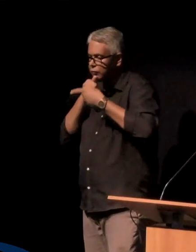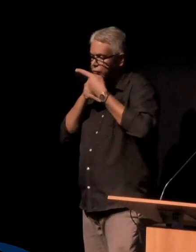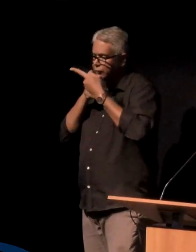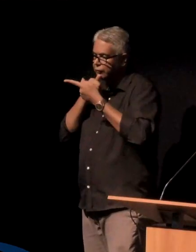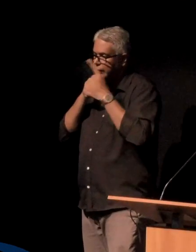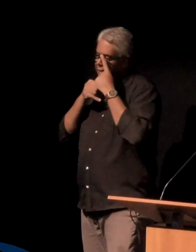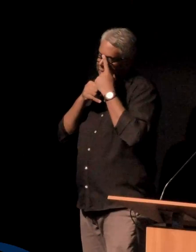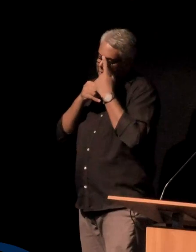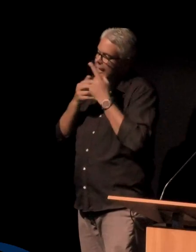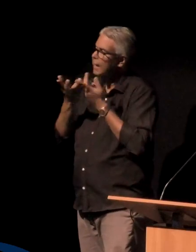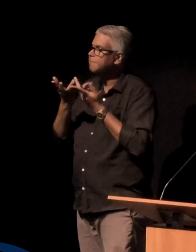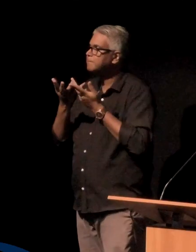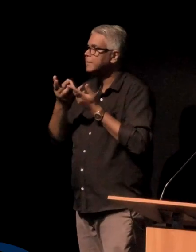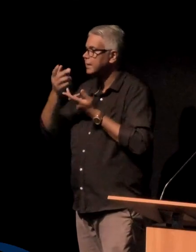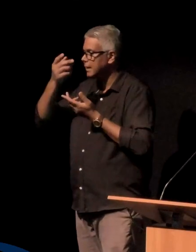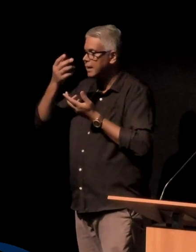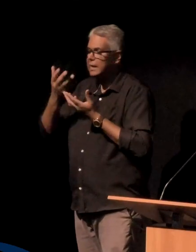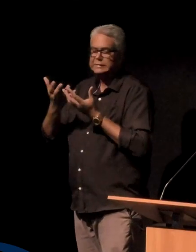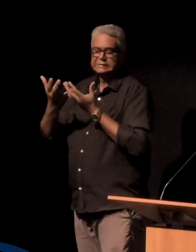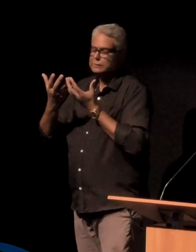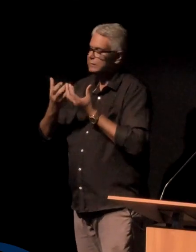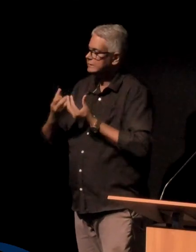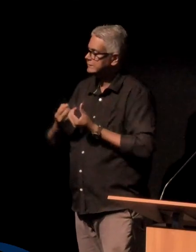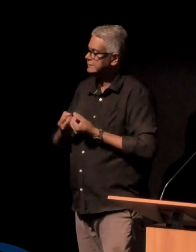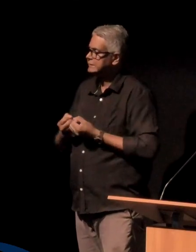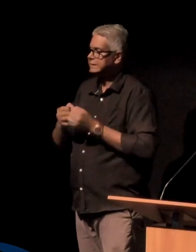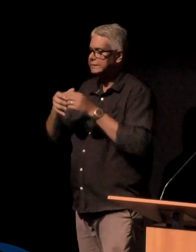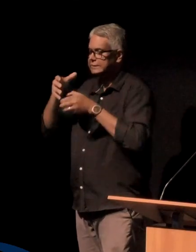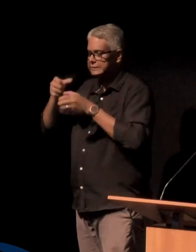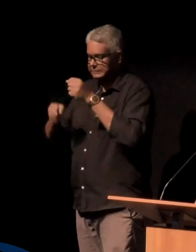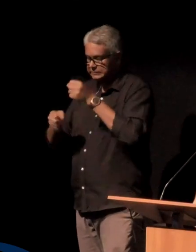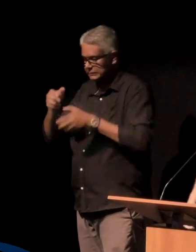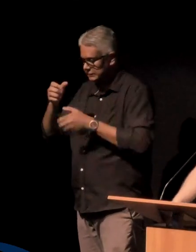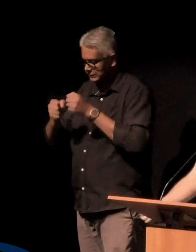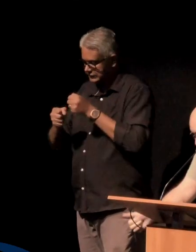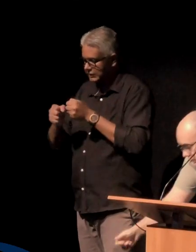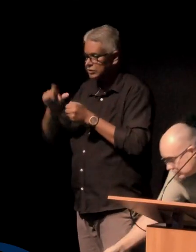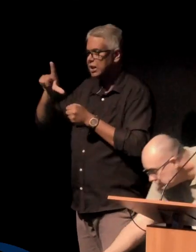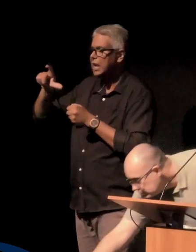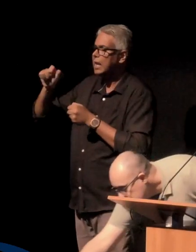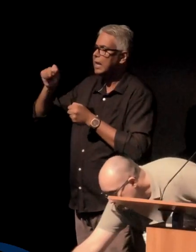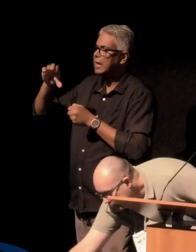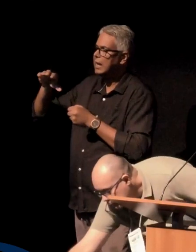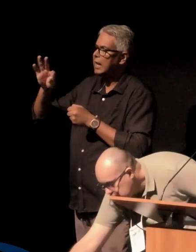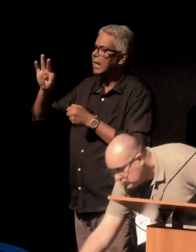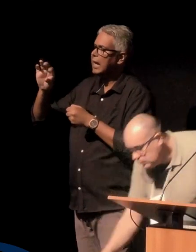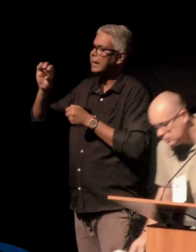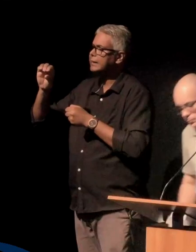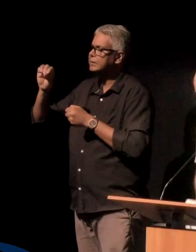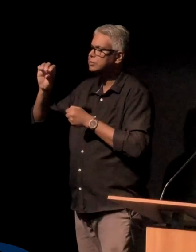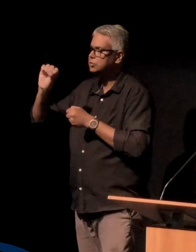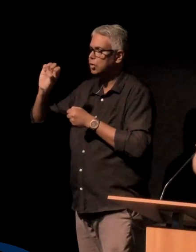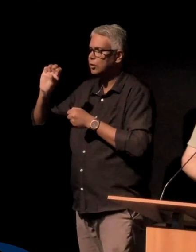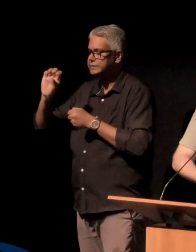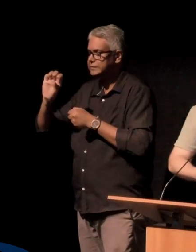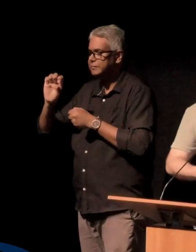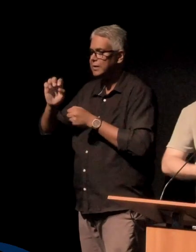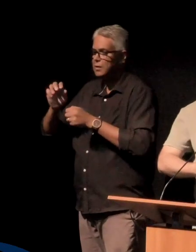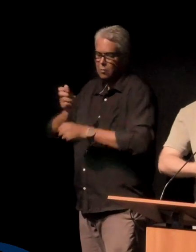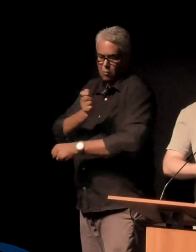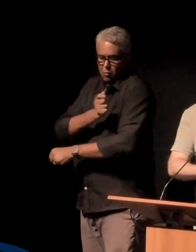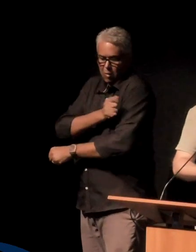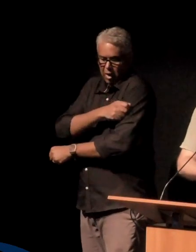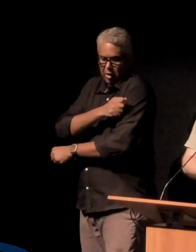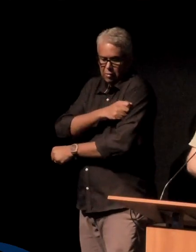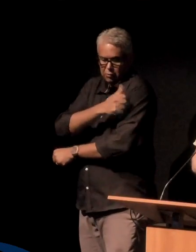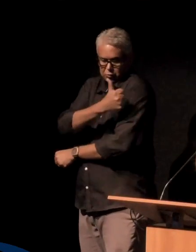à lactose tá na moda rede social tá bombando falando sobre então vou falar de intolerância à lactose com alunos do fundamental 2